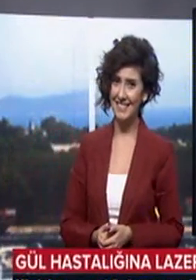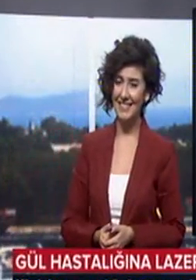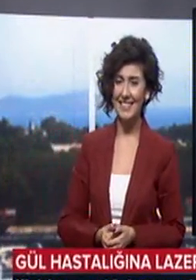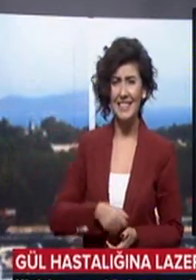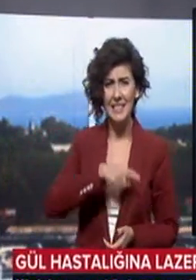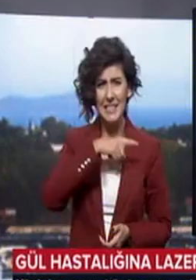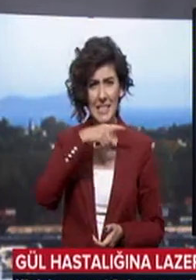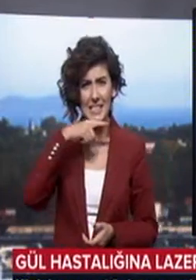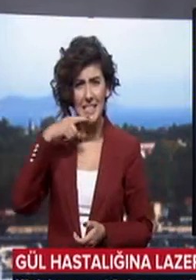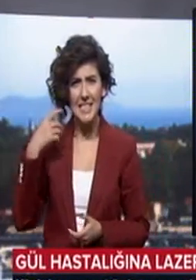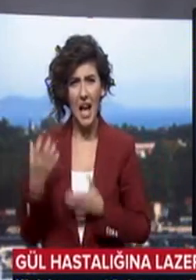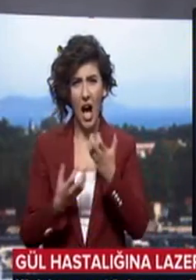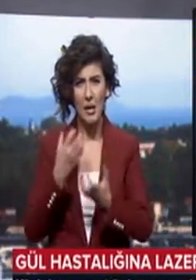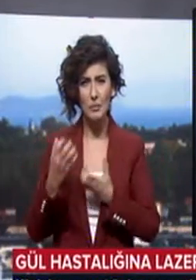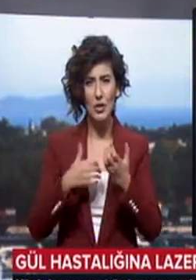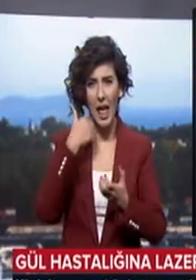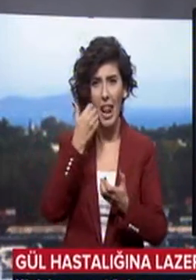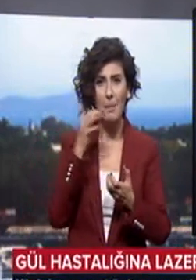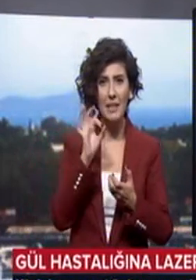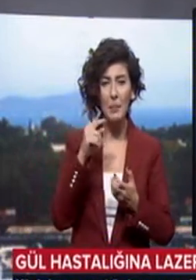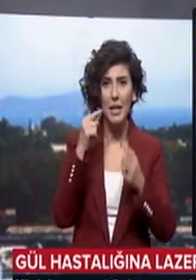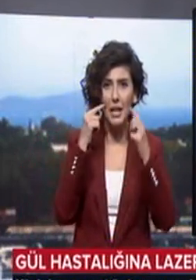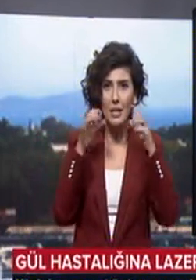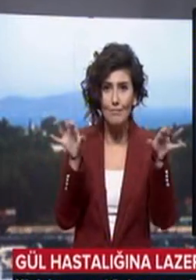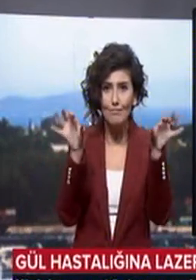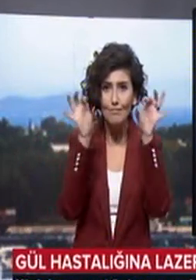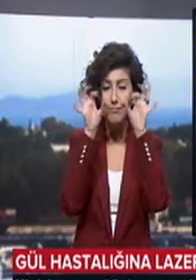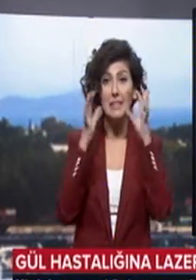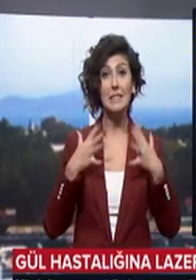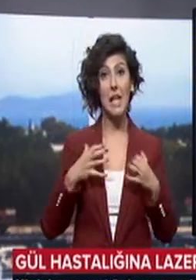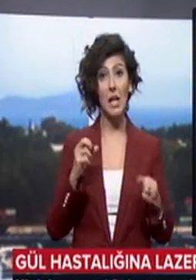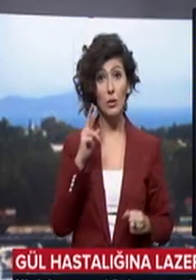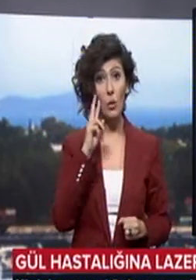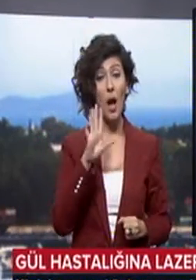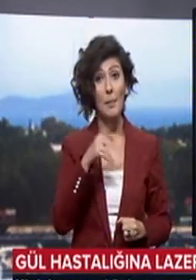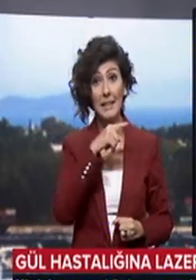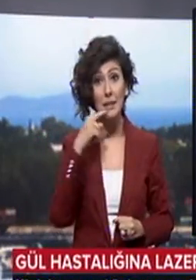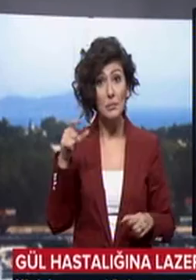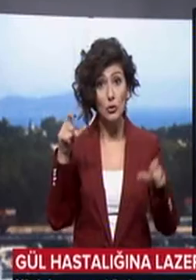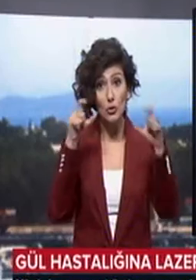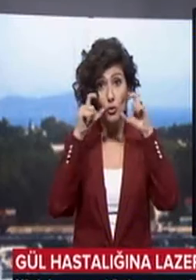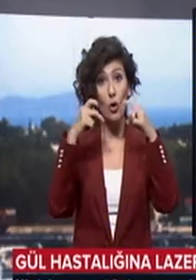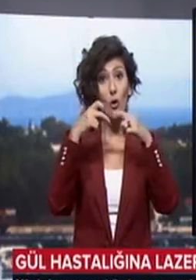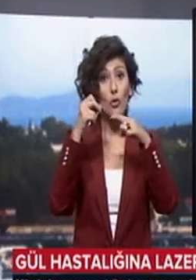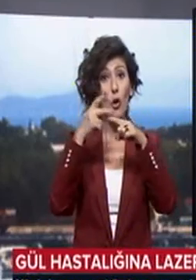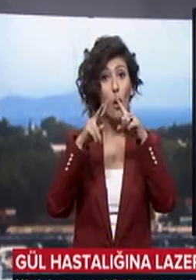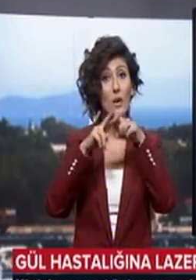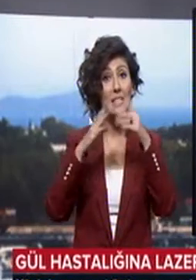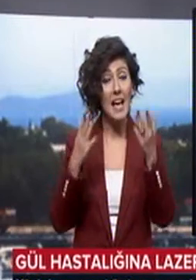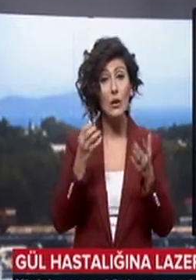Kızarmış elma gibi yanaklar sağlık işareti olarak görülür. Ancak kırmızı yüz, roza yani gül hastalığının habercisi